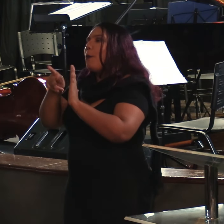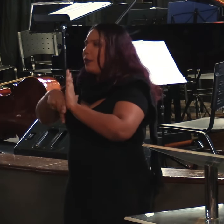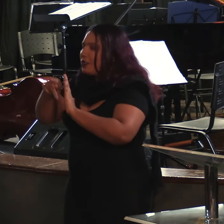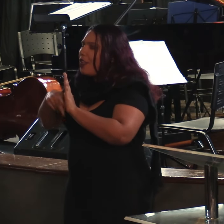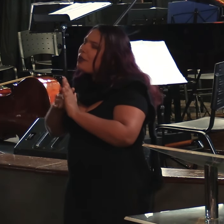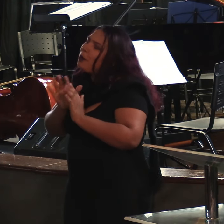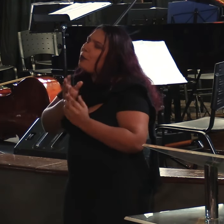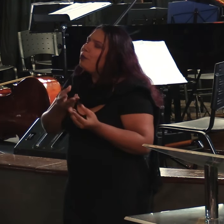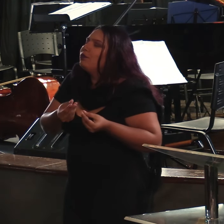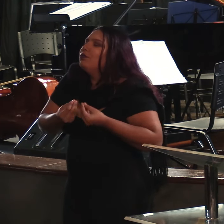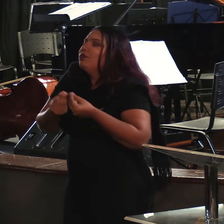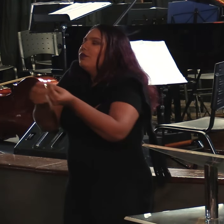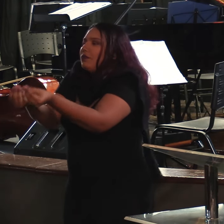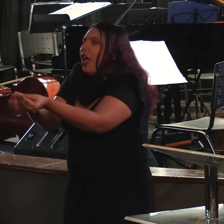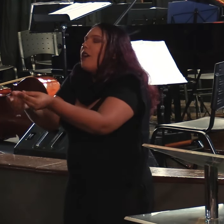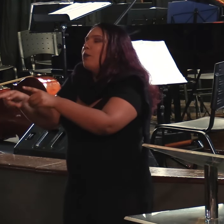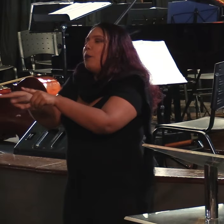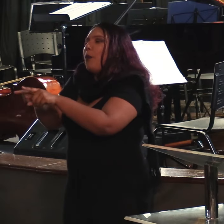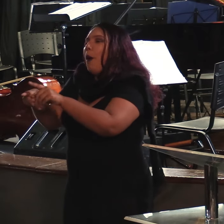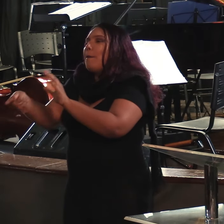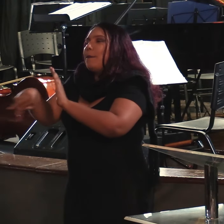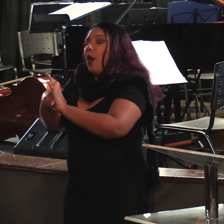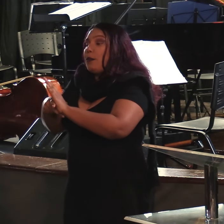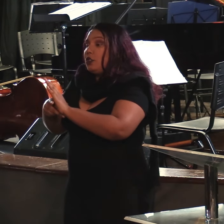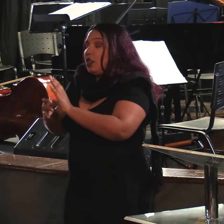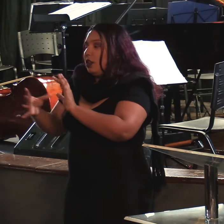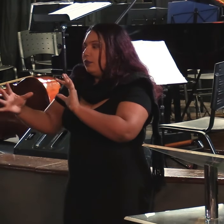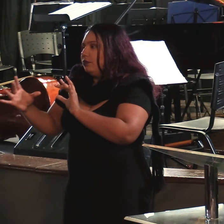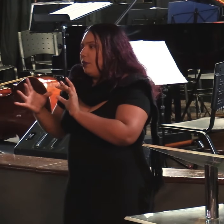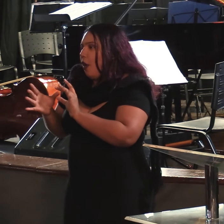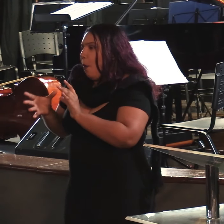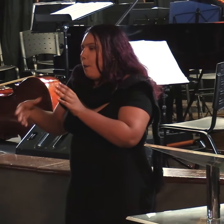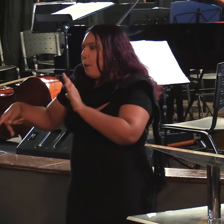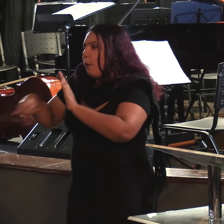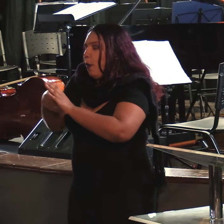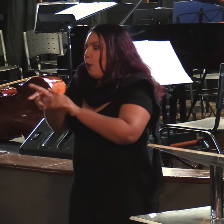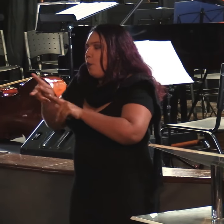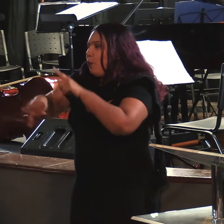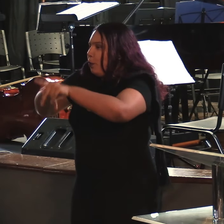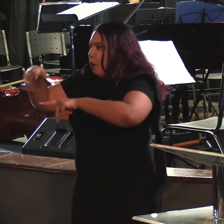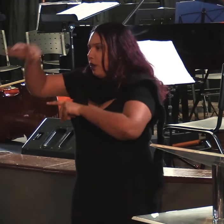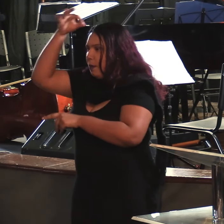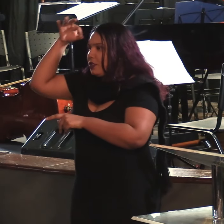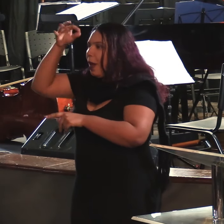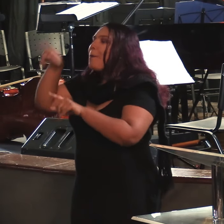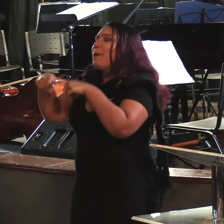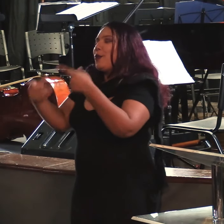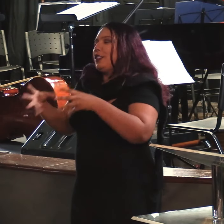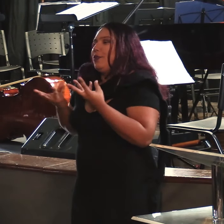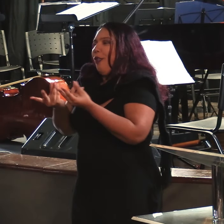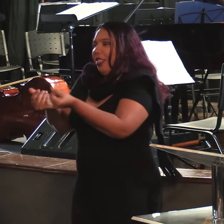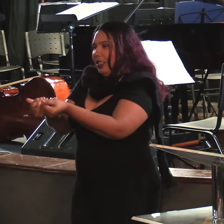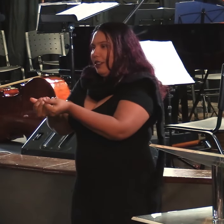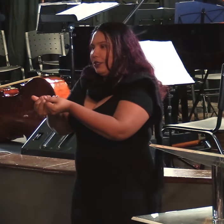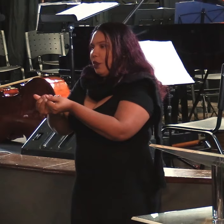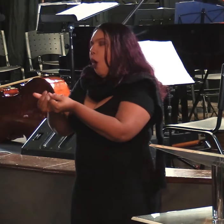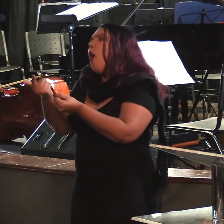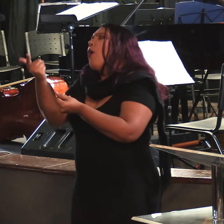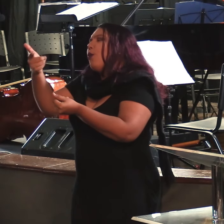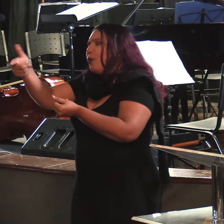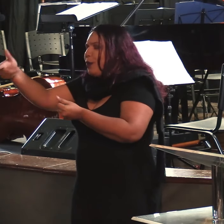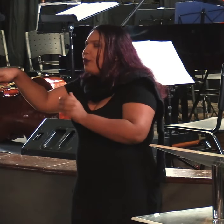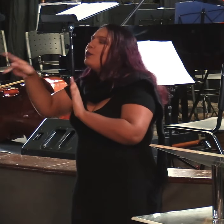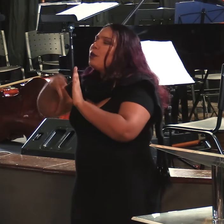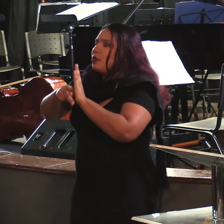oferecemos mais uma forma de trazer para a comunidade capixaba música de qualidade. Outros projetos